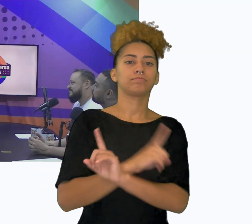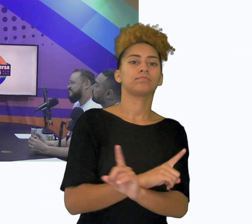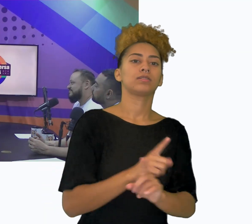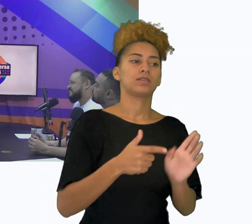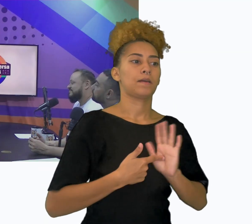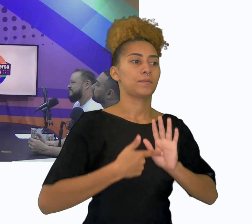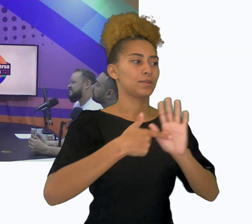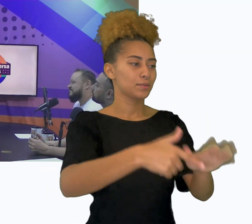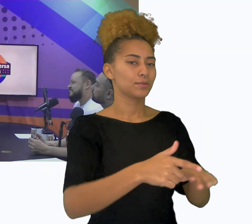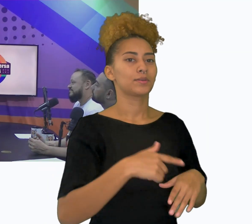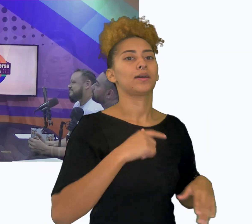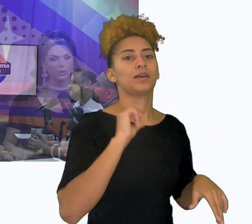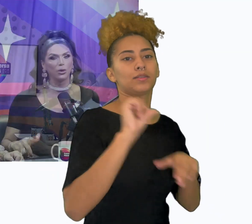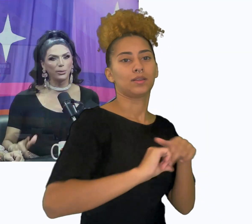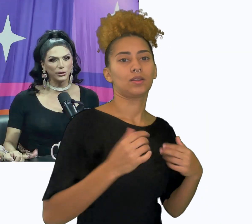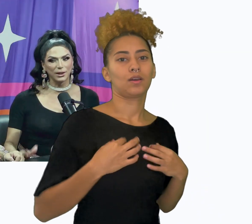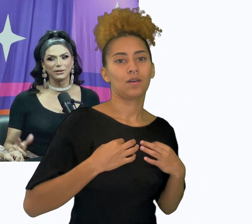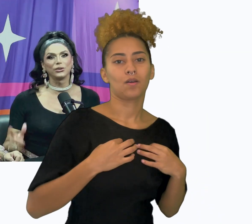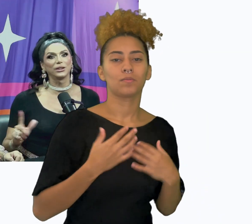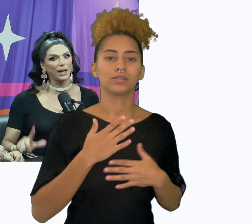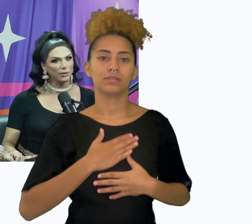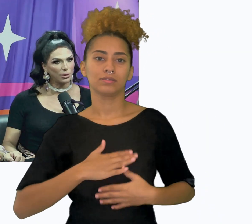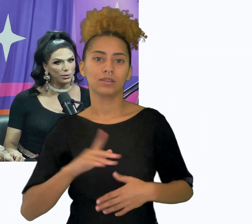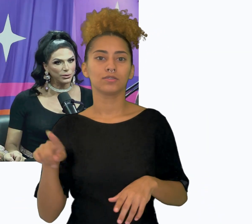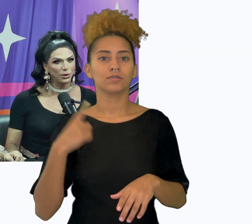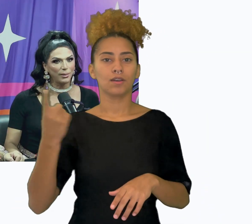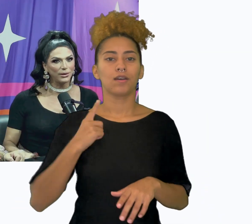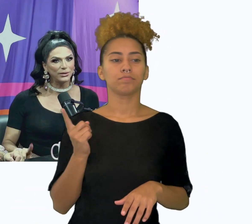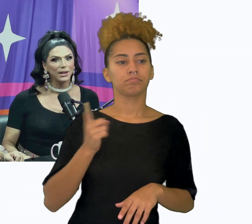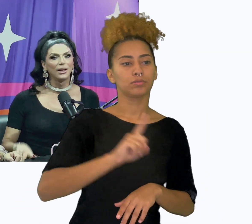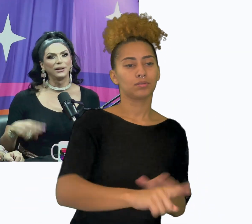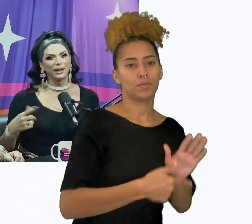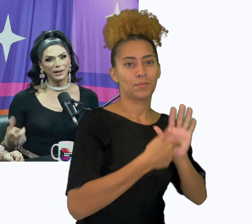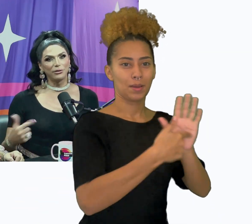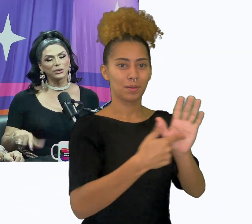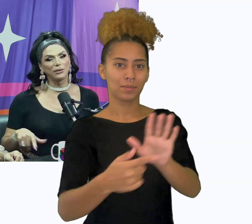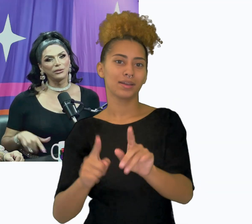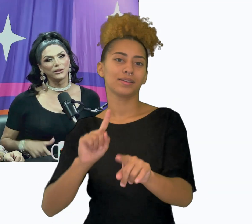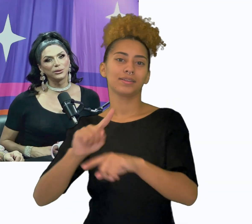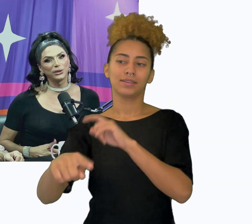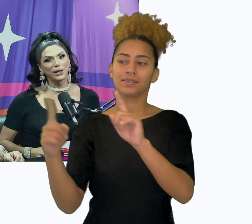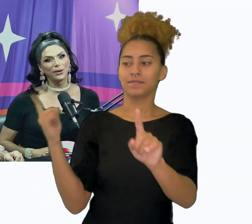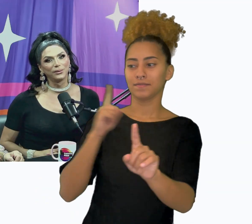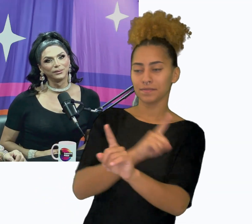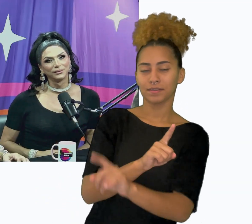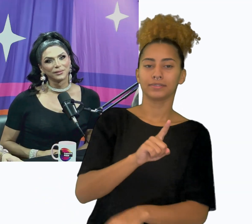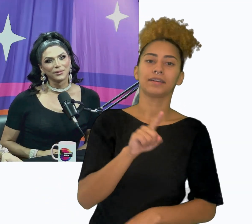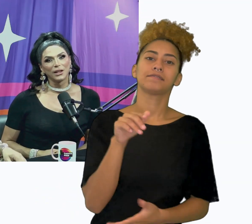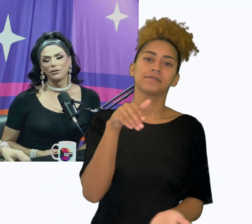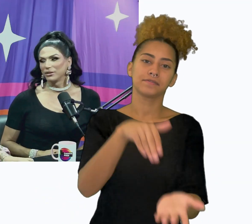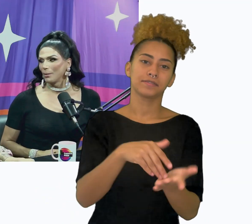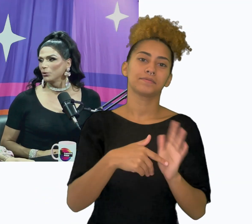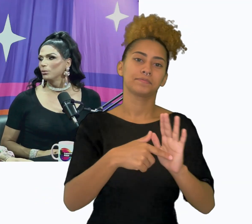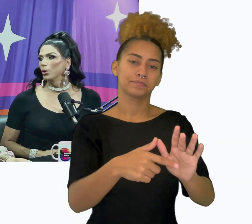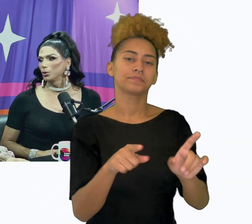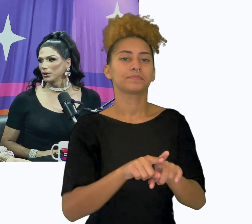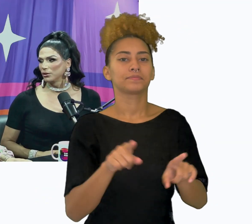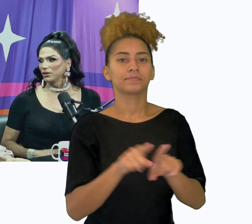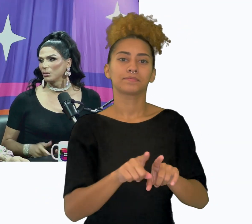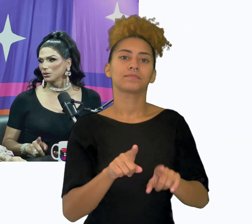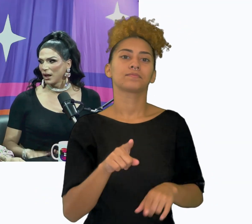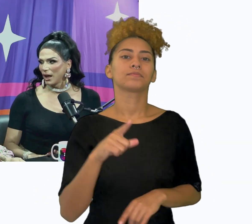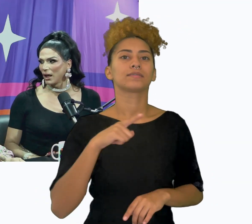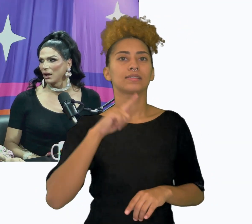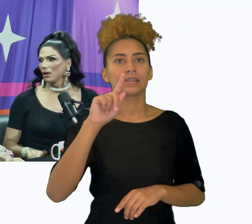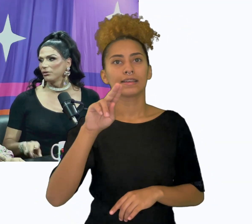ele entrava, aí quando ele fazia a troca de roupa, o descanso, a gente entrava com os números, e aí ele voltava e fazia o final. Era maravilhoso. E fizemos muito isso.